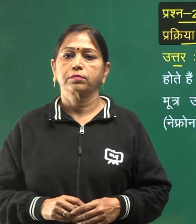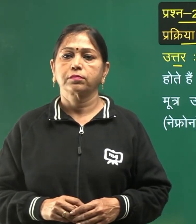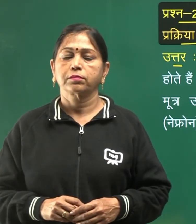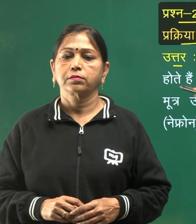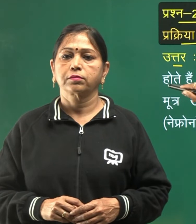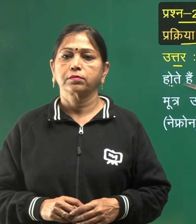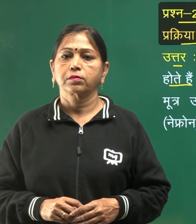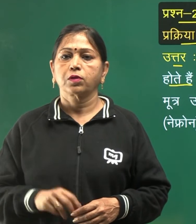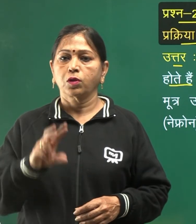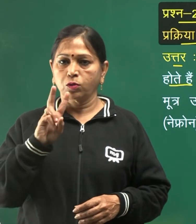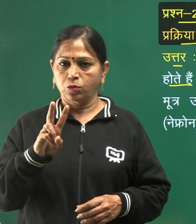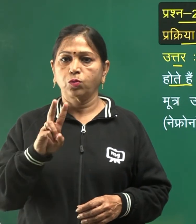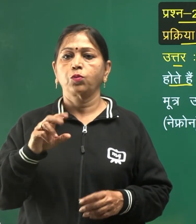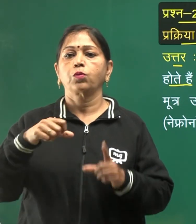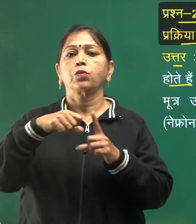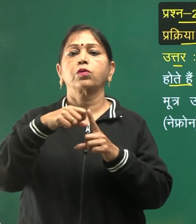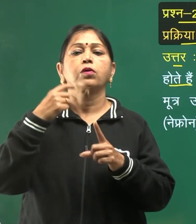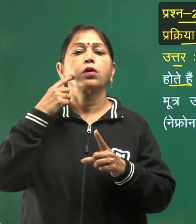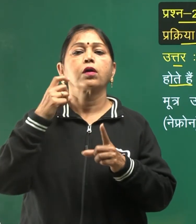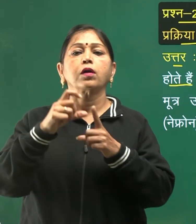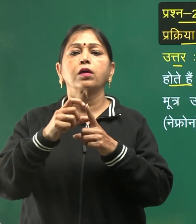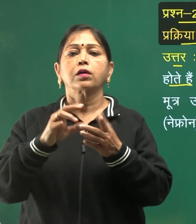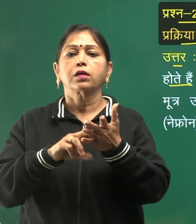2 वृक्क होते हैं।